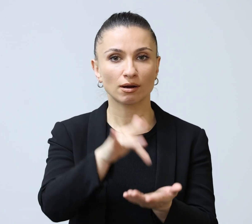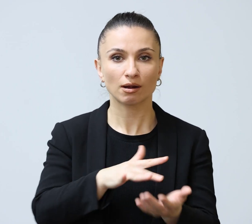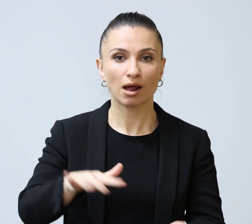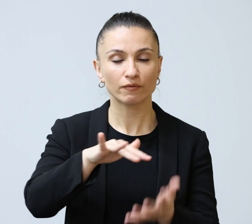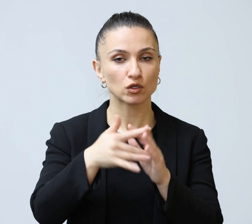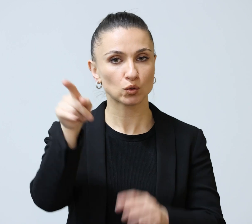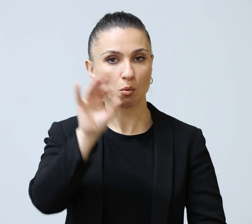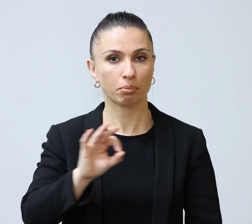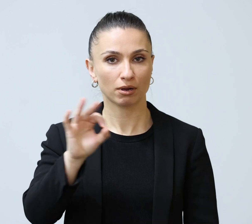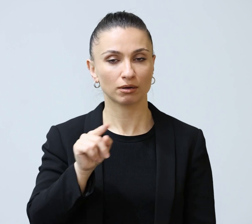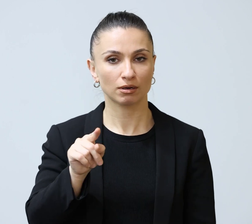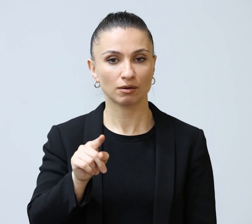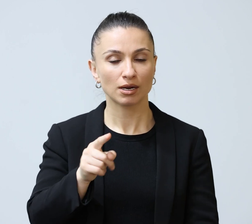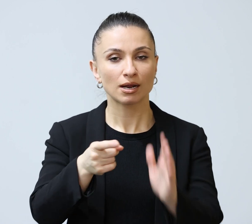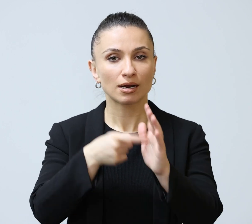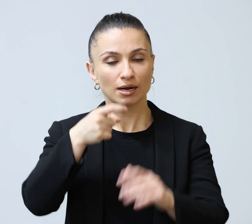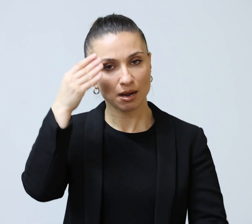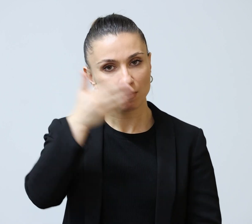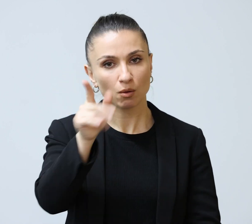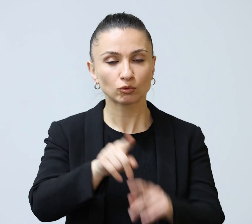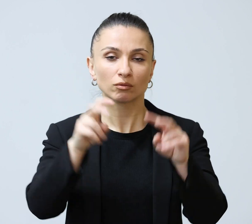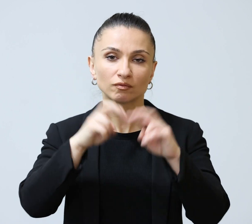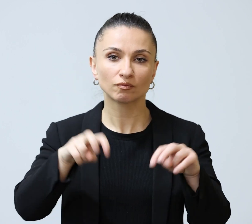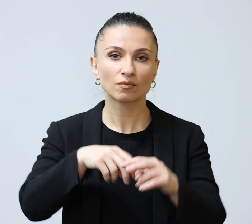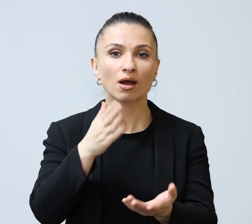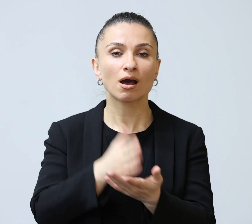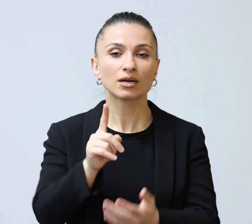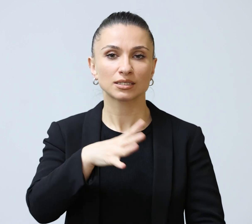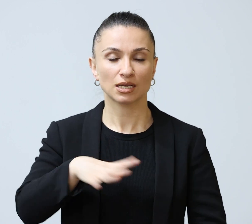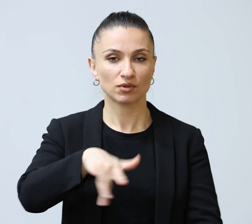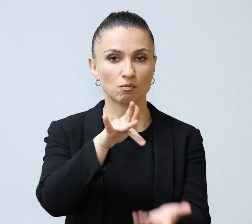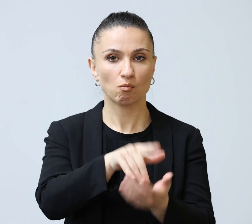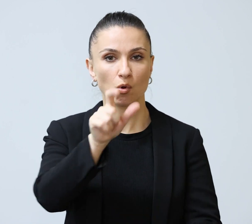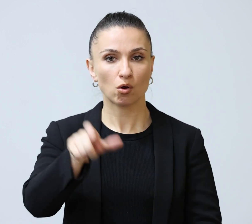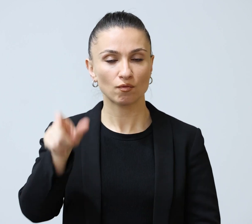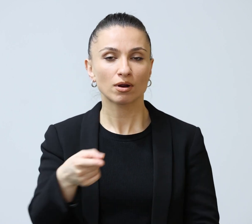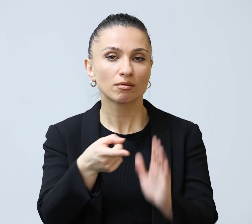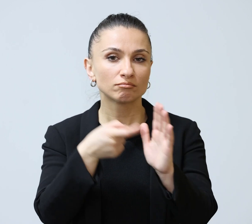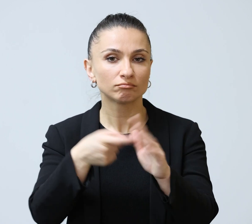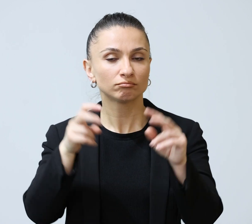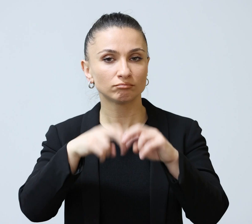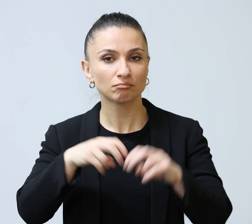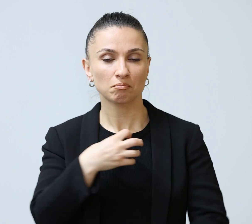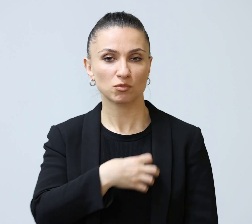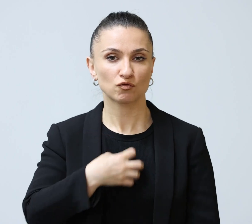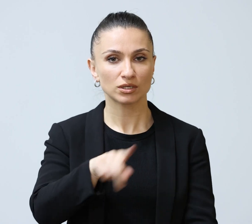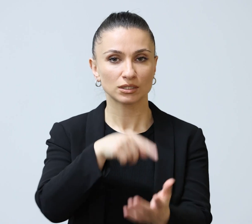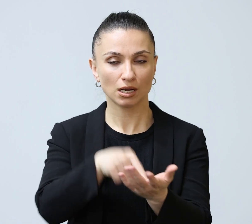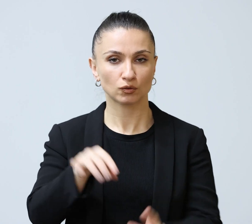Վրաստանի քաղաքացիների հարցումն է կարևոր հարցերի շուրջ։ Հանրաքվեի և պլեբիսցիտի ժամանակ հարցնում են քո կարծիքը